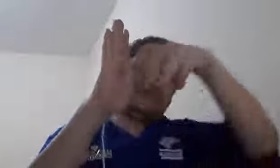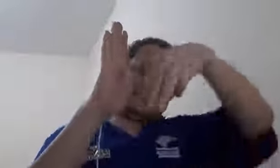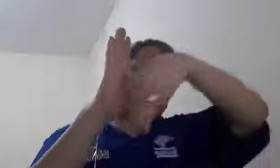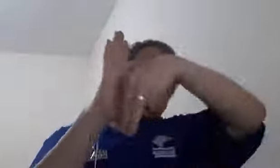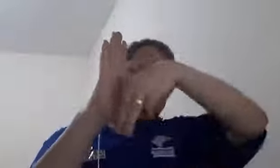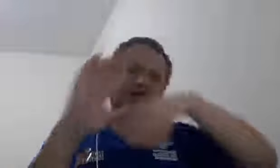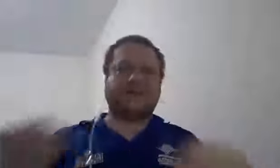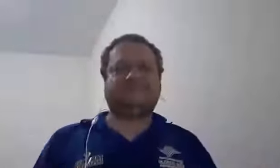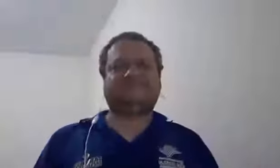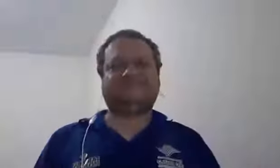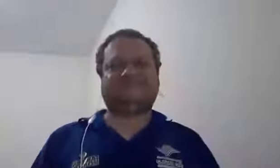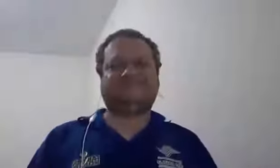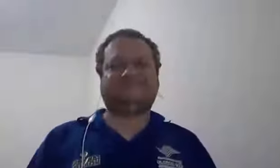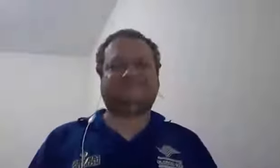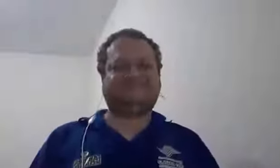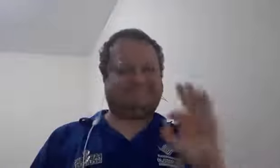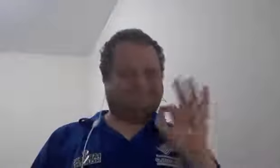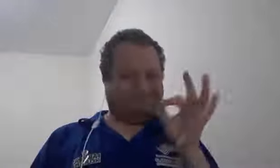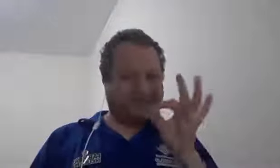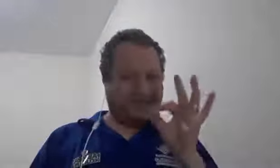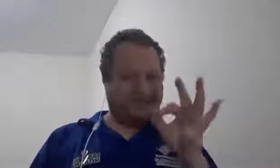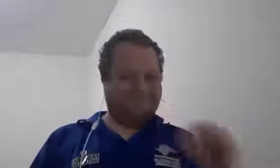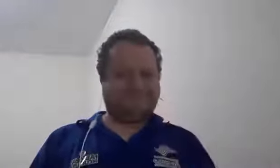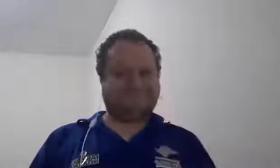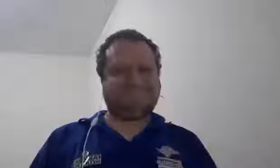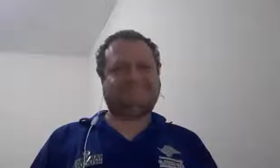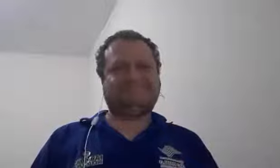Vila Mariana. Ok?